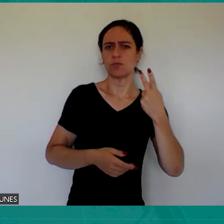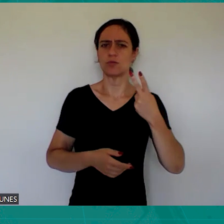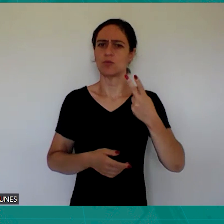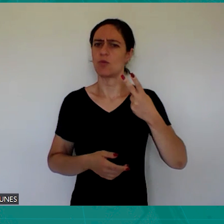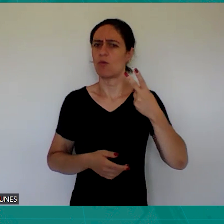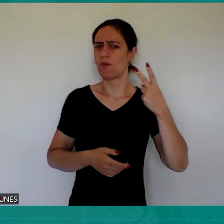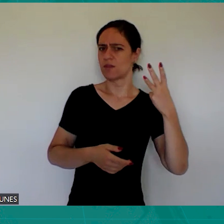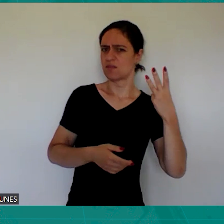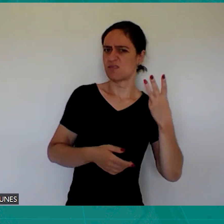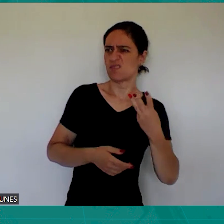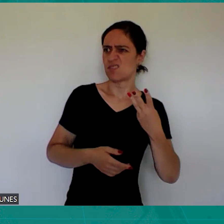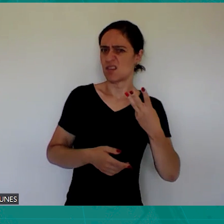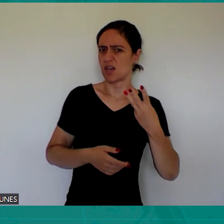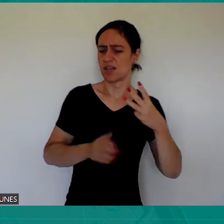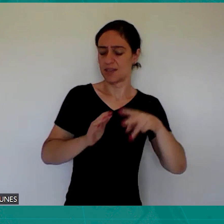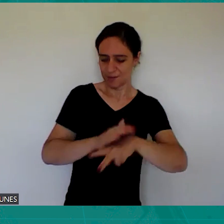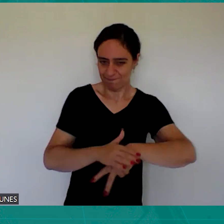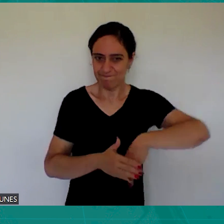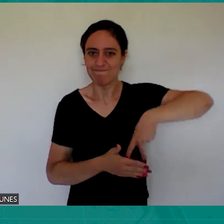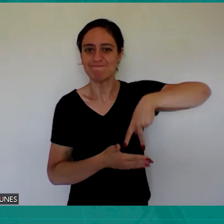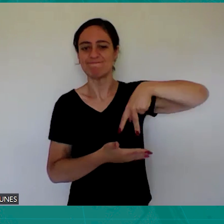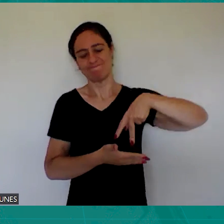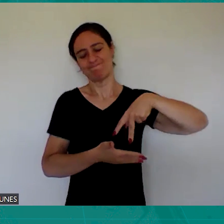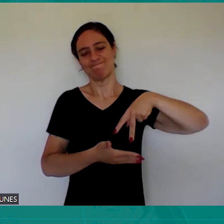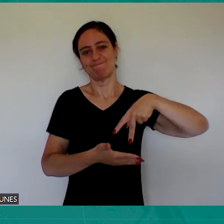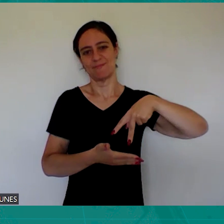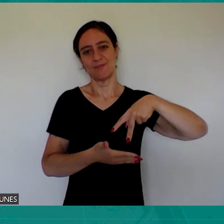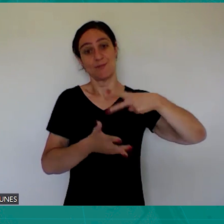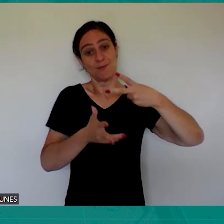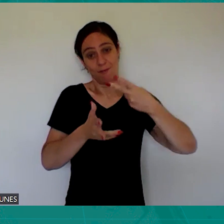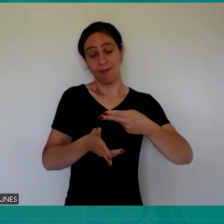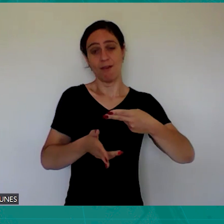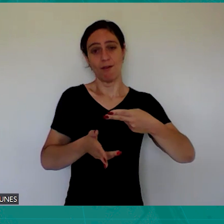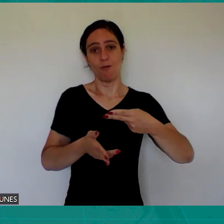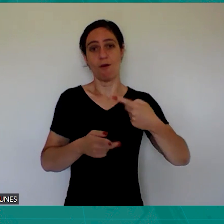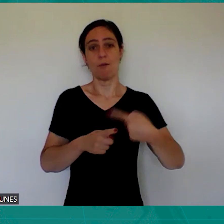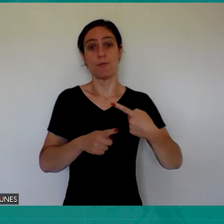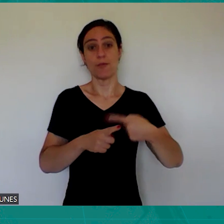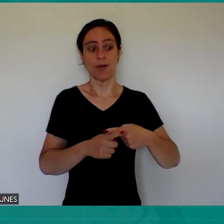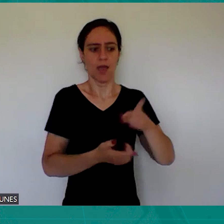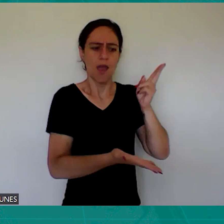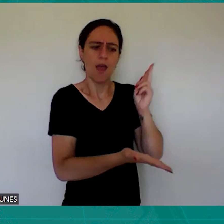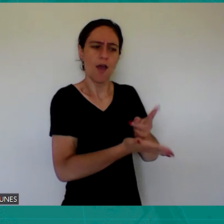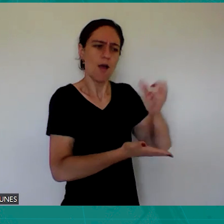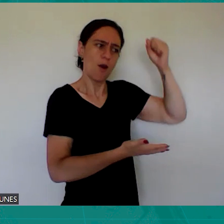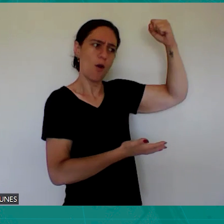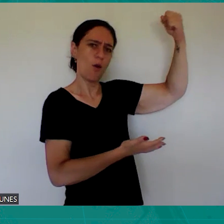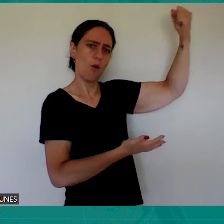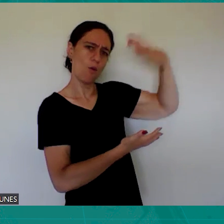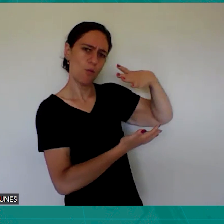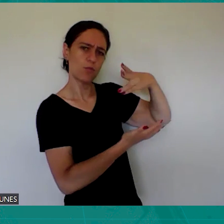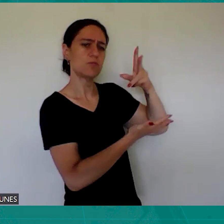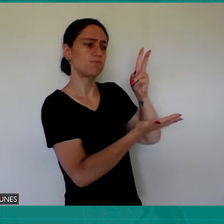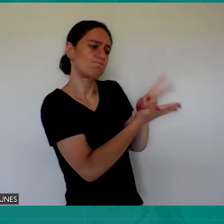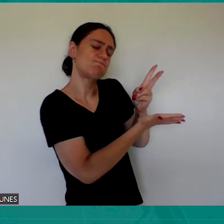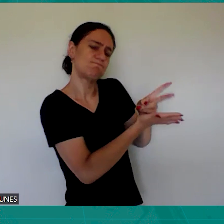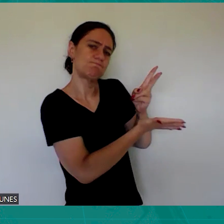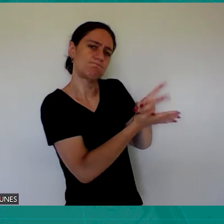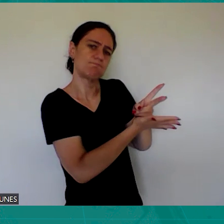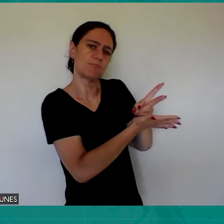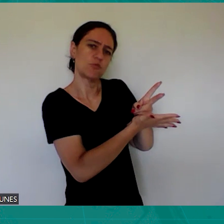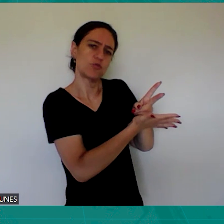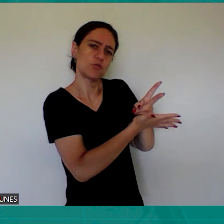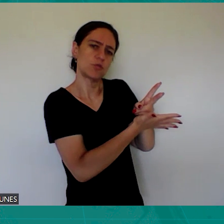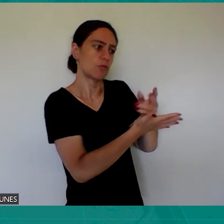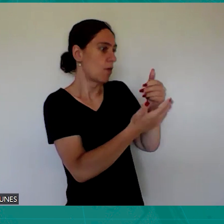somos ressuscitados. No terceiro dia, se nós permanecemos na luz, irmãos, a luz da vida chega até